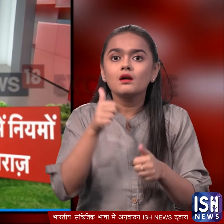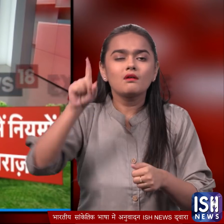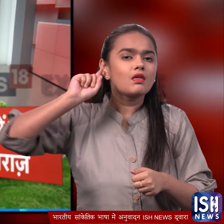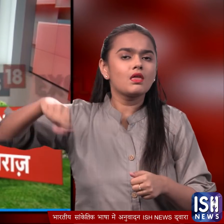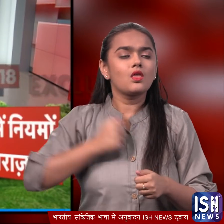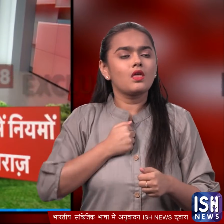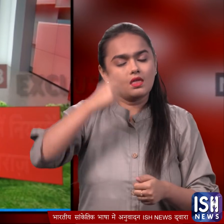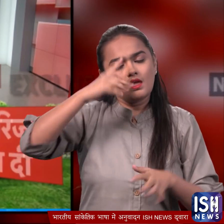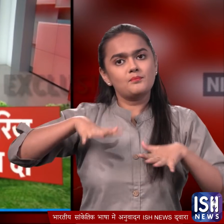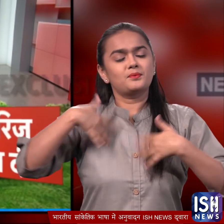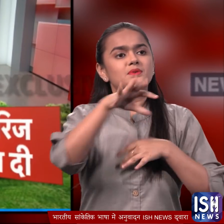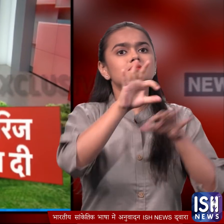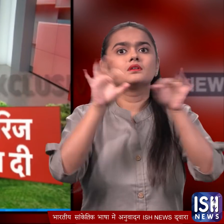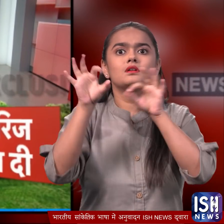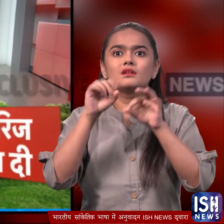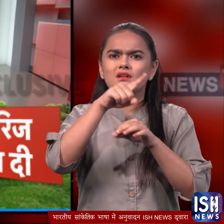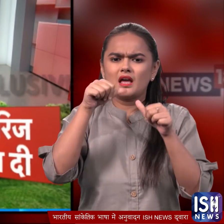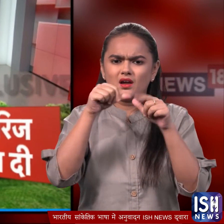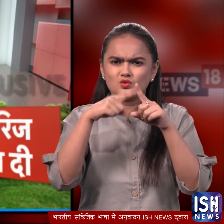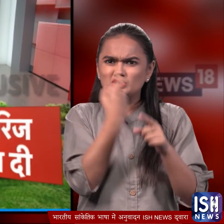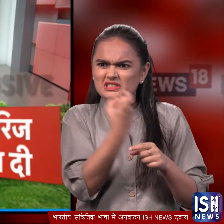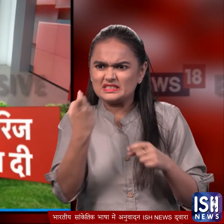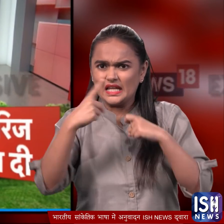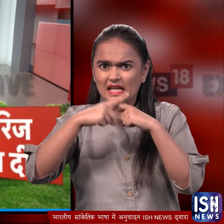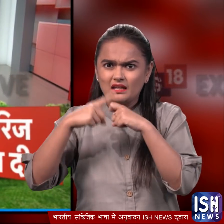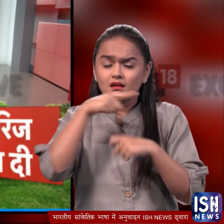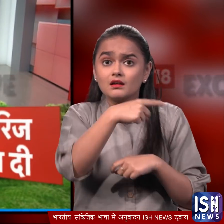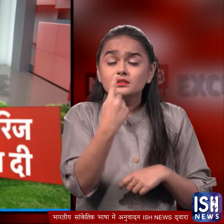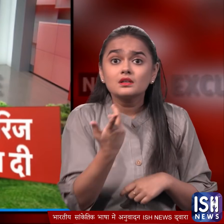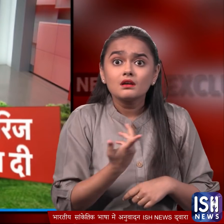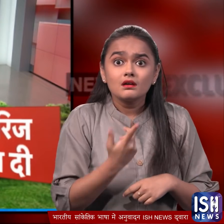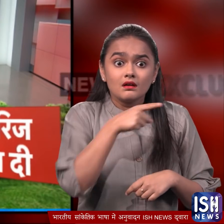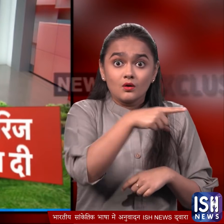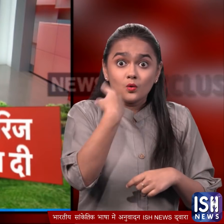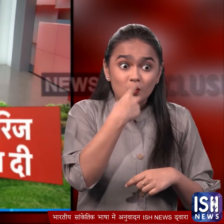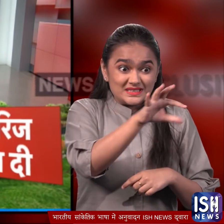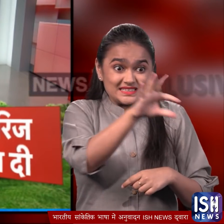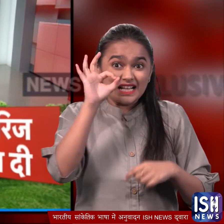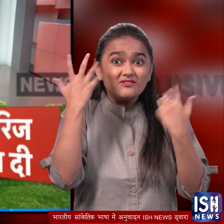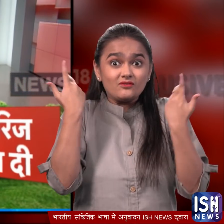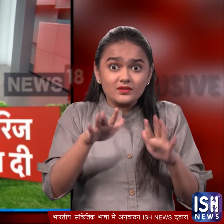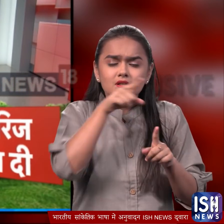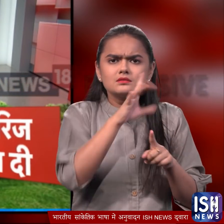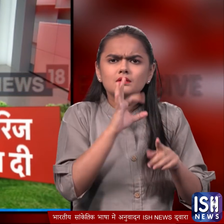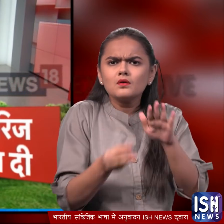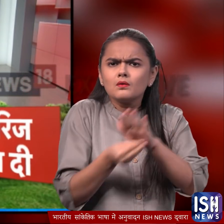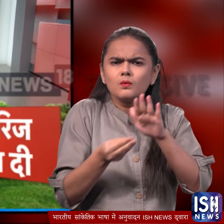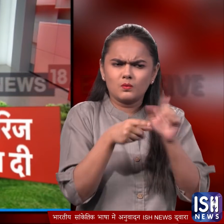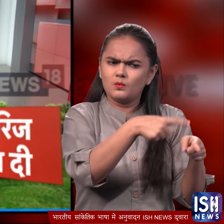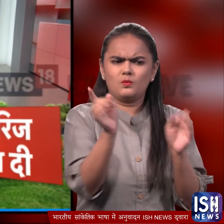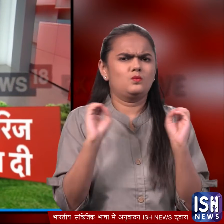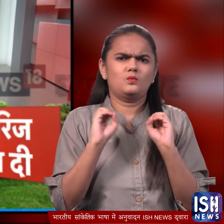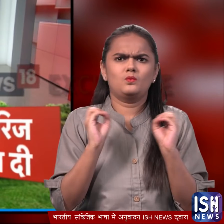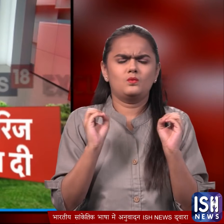हैं, जिस पर अटॉर्नी जनरल के वेणुगोपाल ने कोर्ट को बताया कि जो लोग नियुक्त किए गए उन पर भ्रष्टाचार के कोई आरोप नहीं